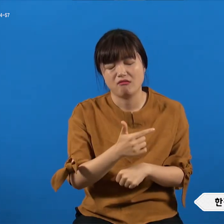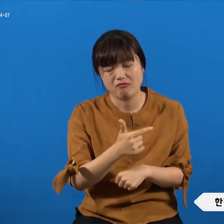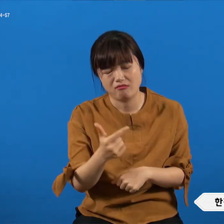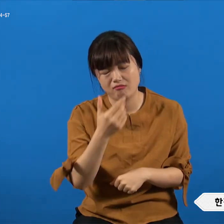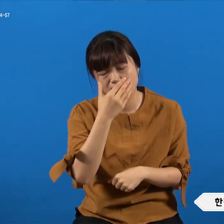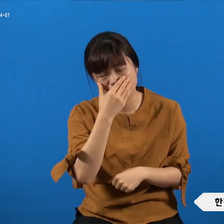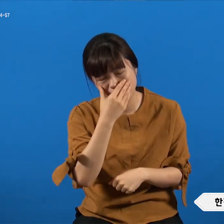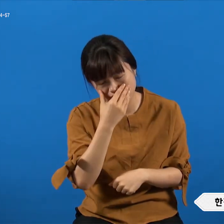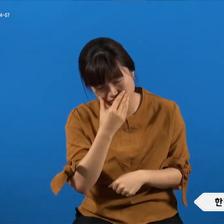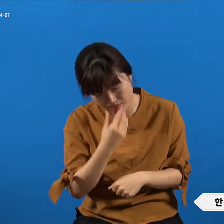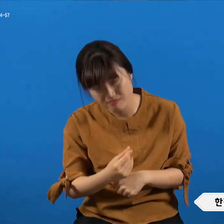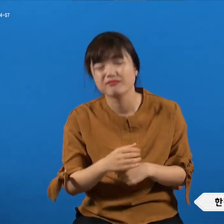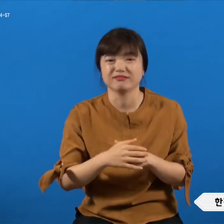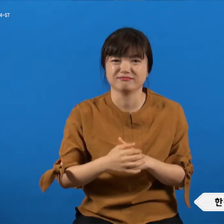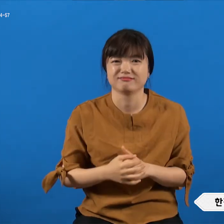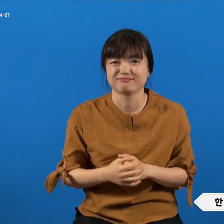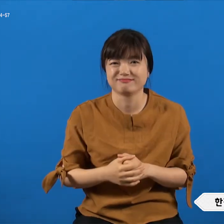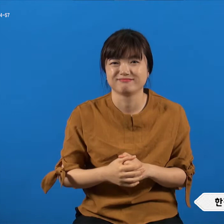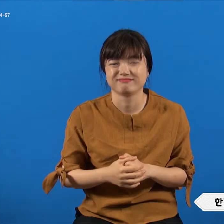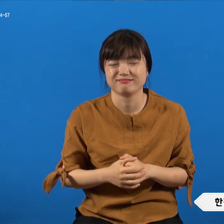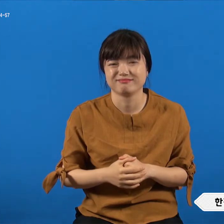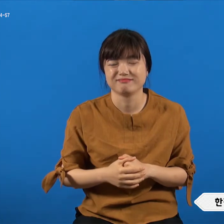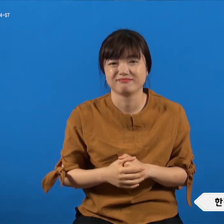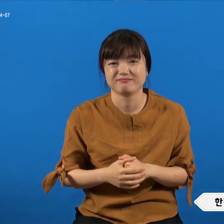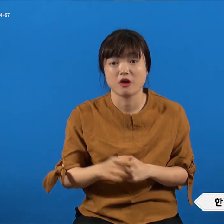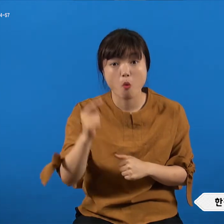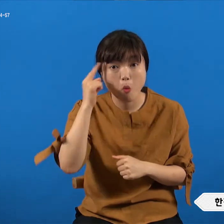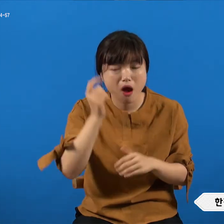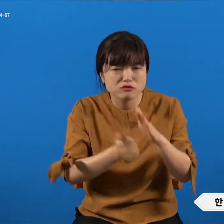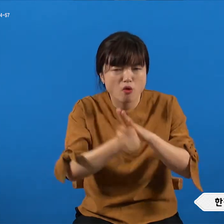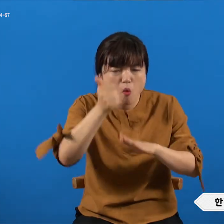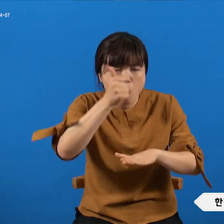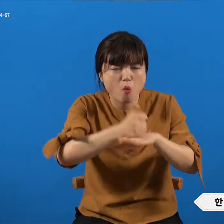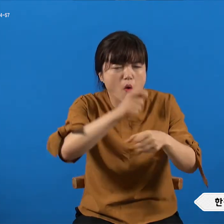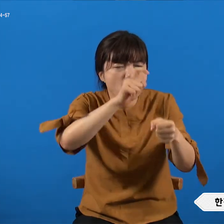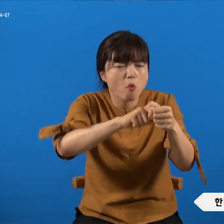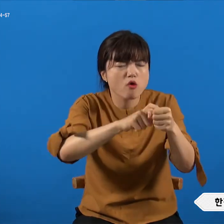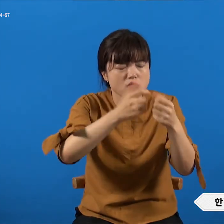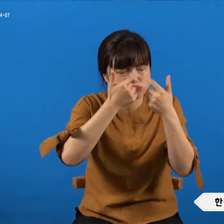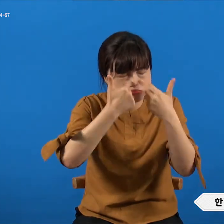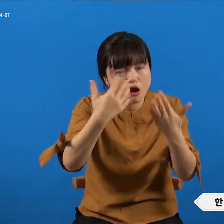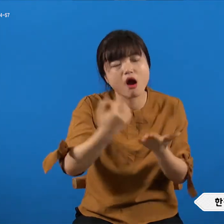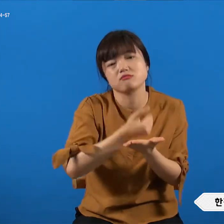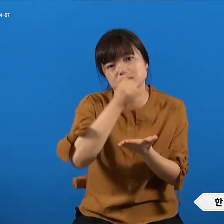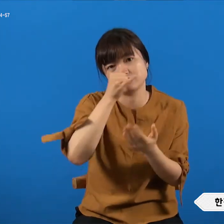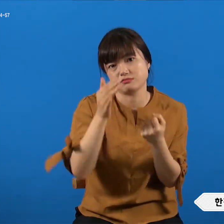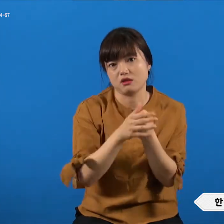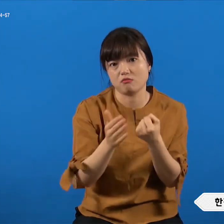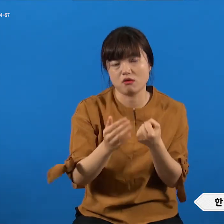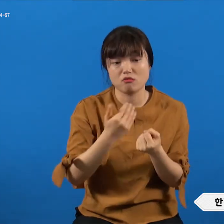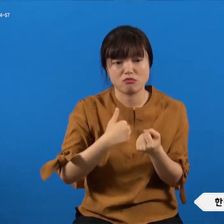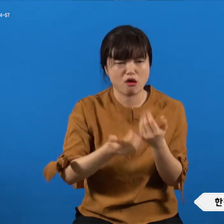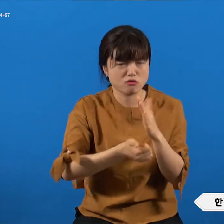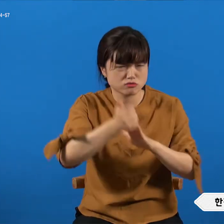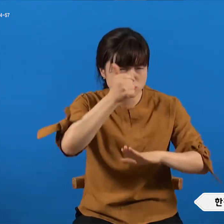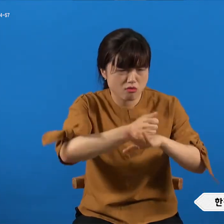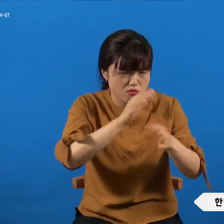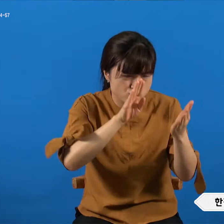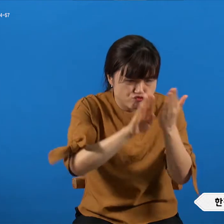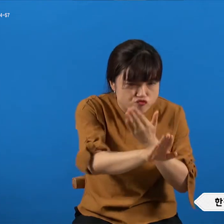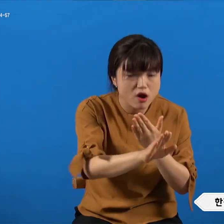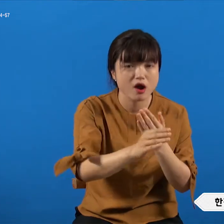너무나 행복했을 것입니다. 그에게는 성공의 철학이 분명했기 때문입니다. 내가